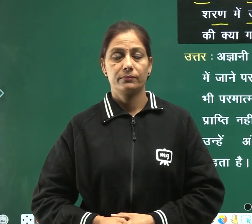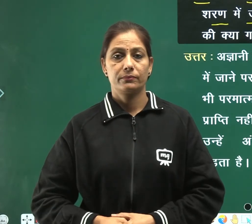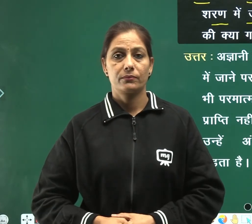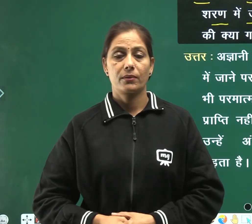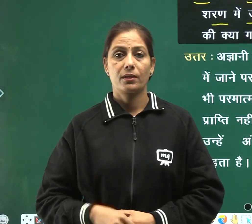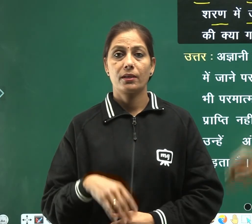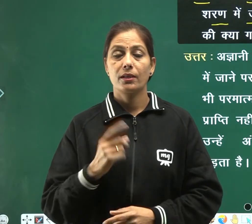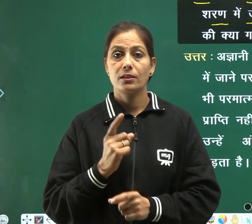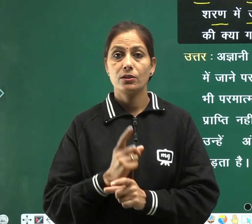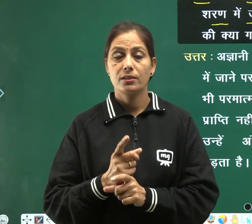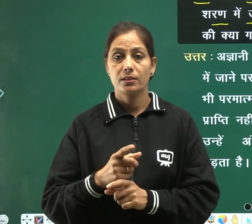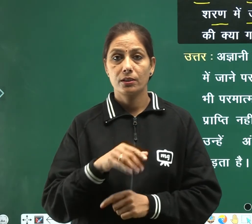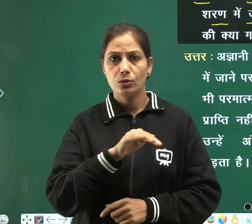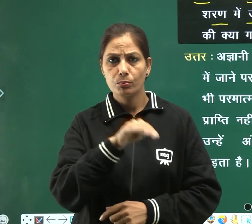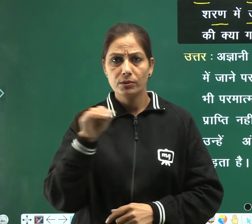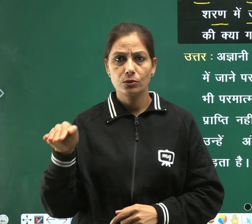शिष्यों की